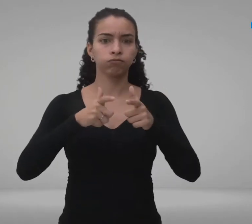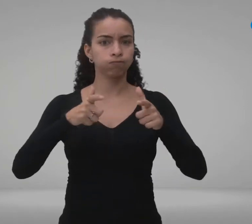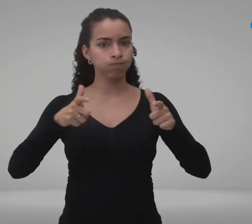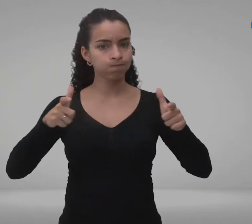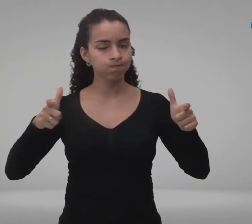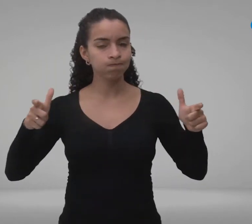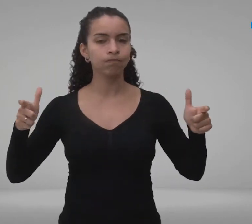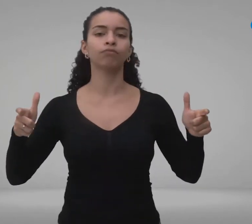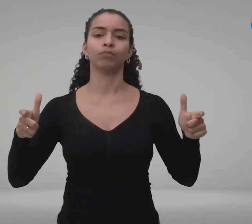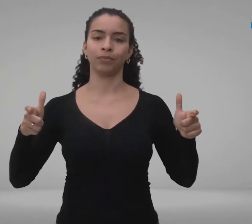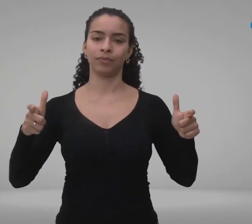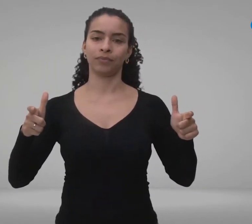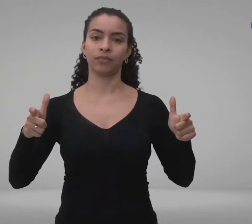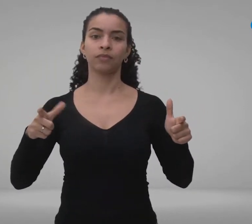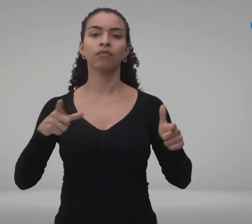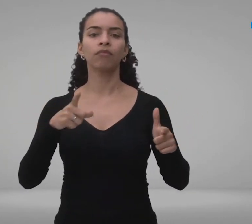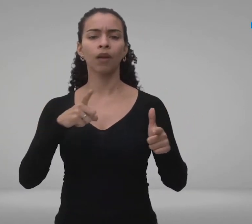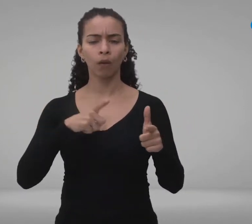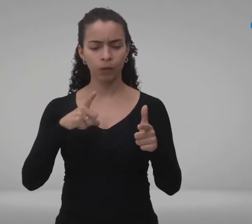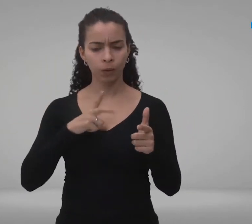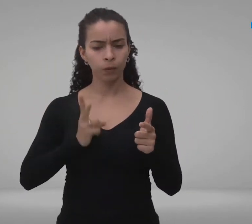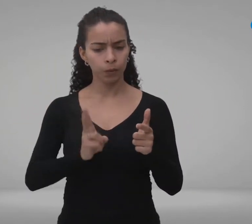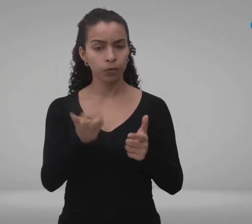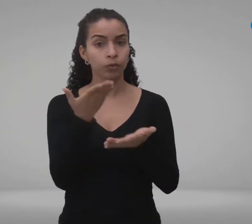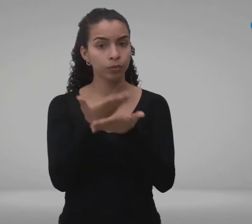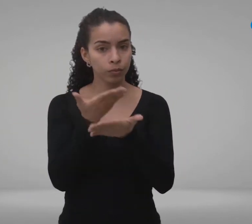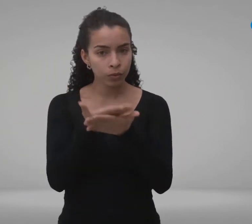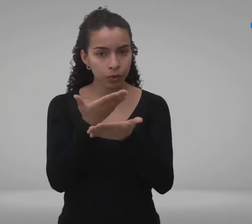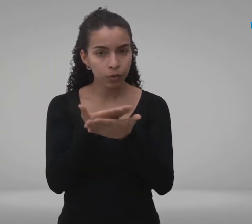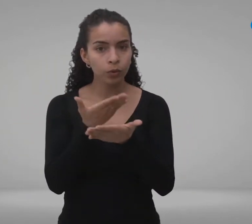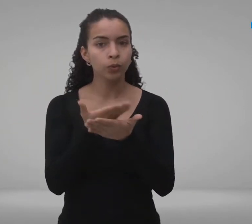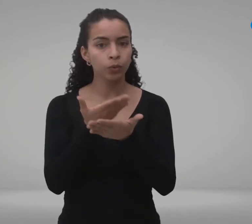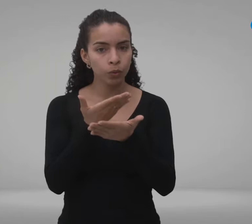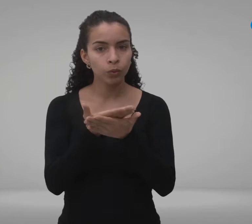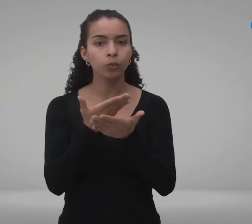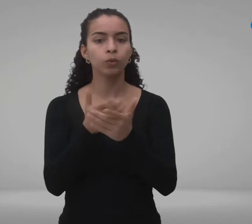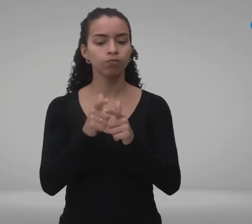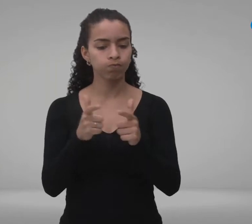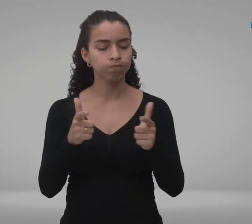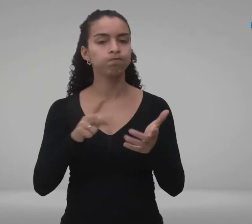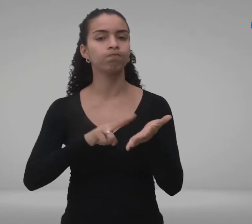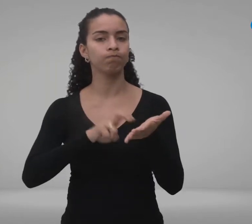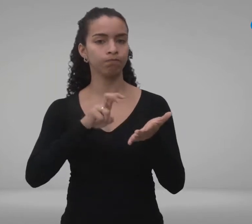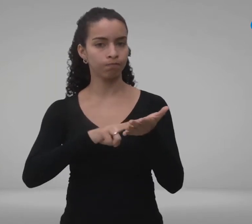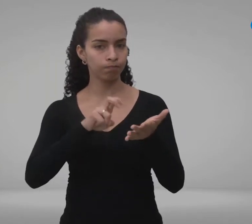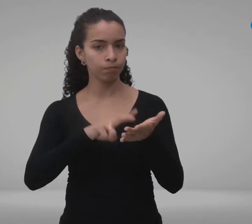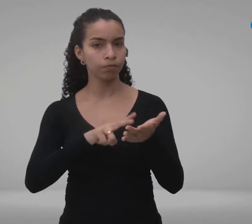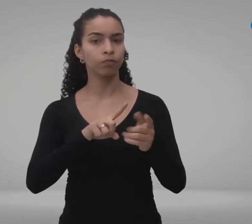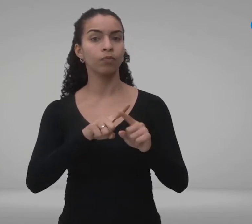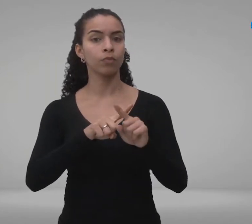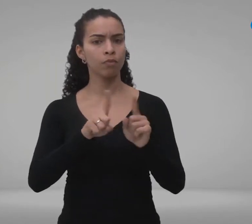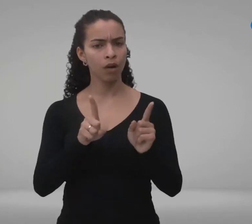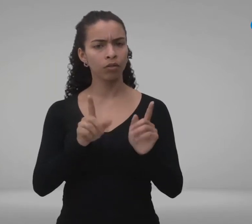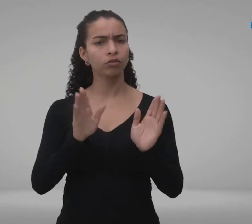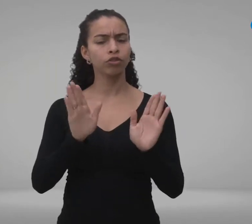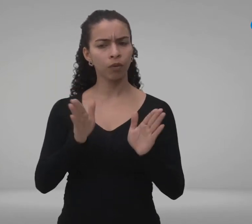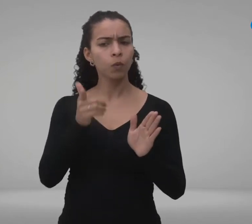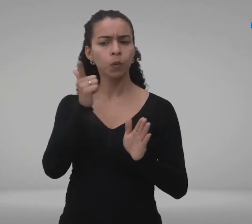vocabulário muito mais abrangente, então ela ainda está em estudo, está se ampliando com relação ao vocabulário,